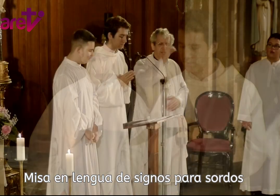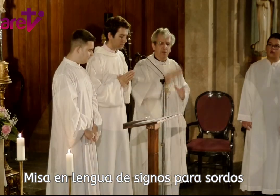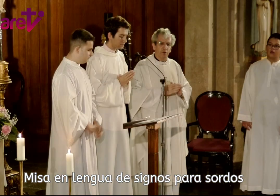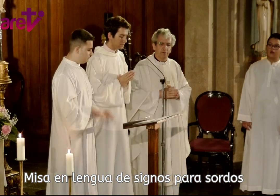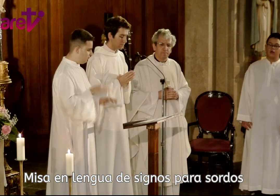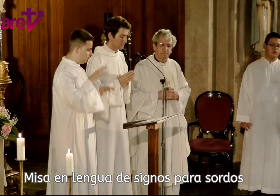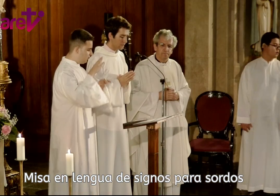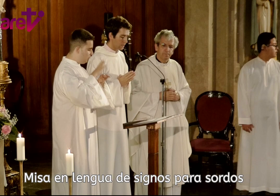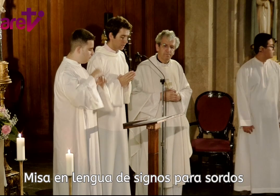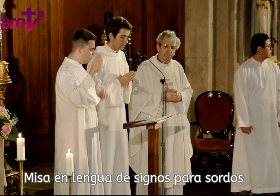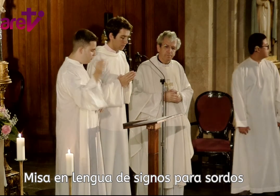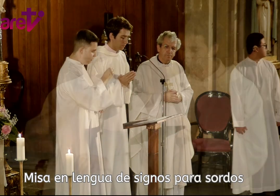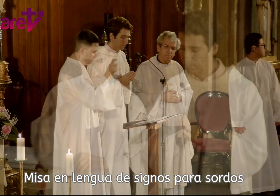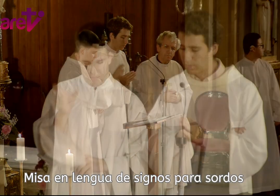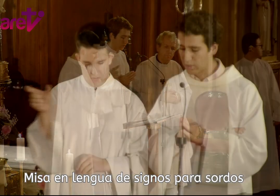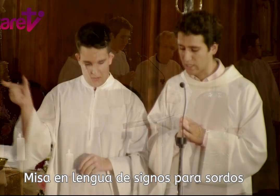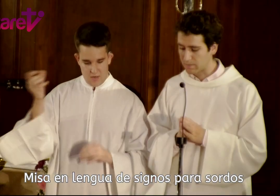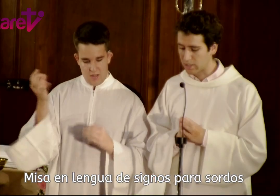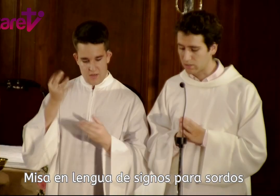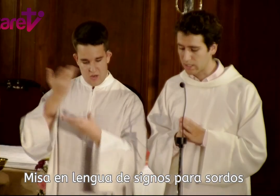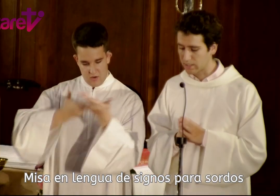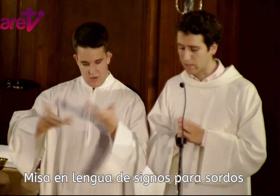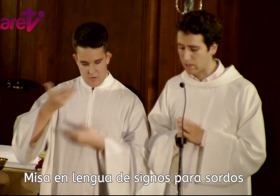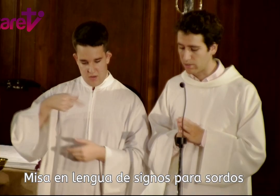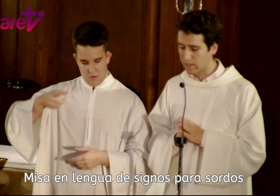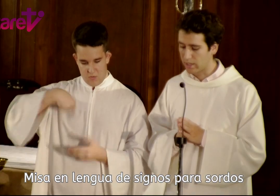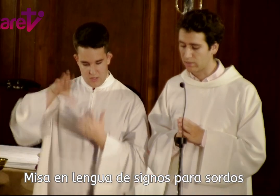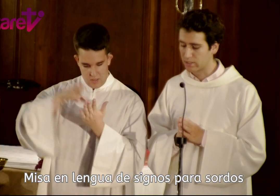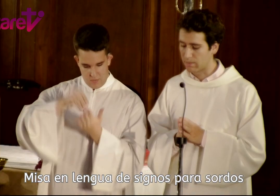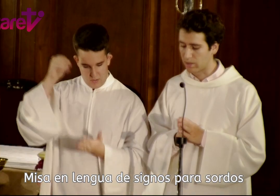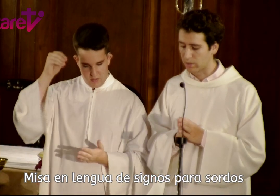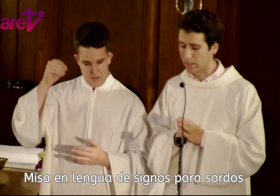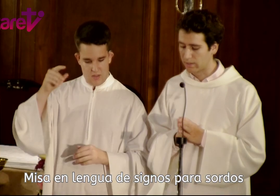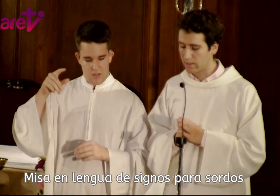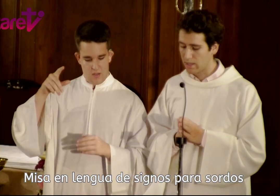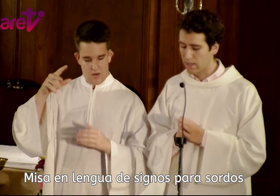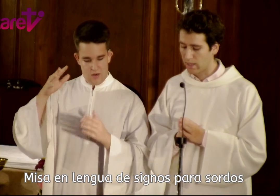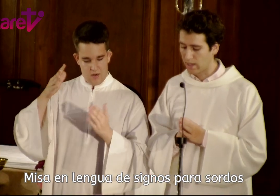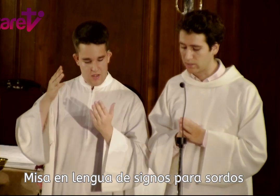Señor. Por todas las personas que colaboran en nuestra parroquia, en la